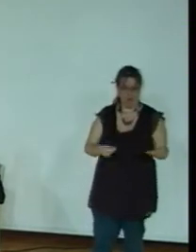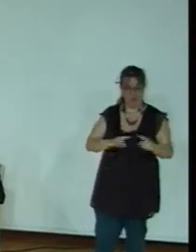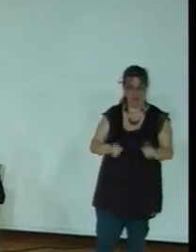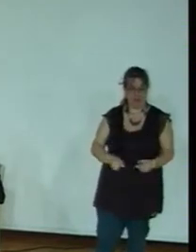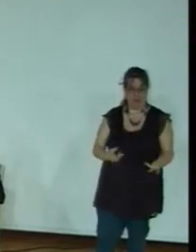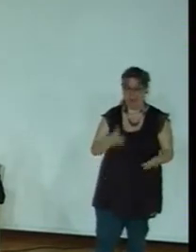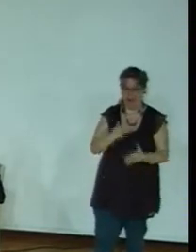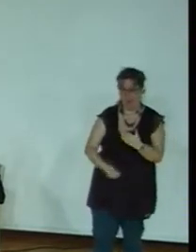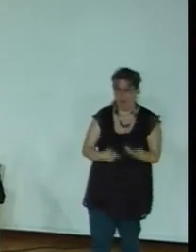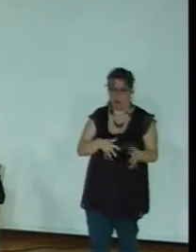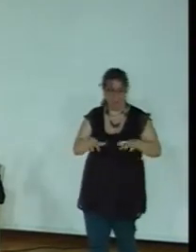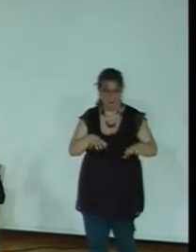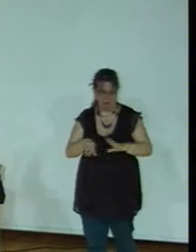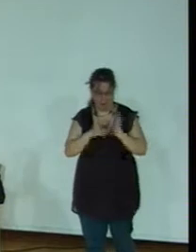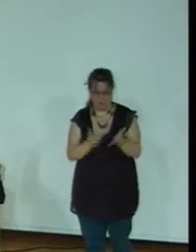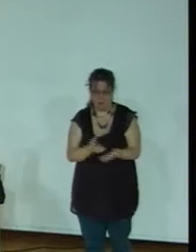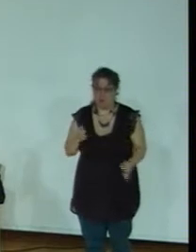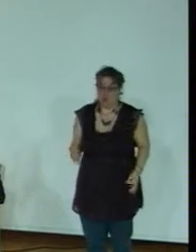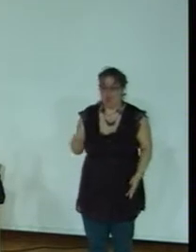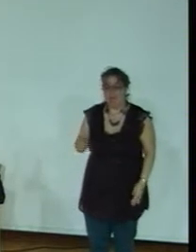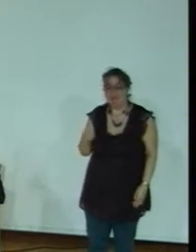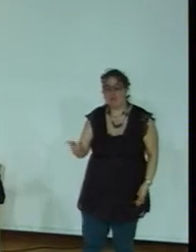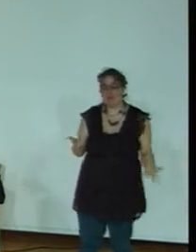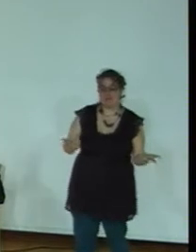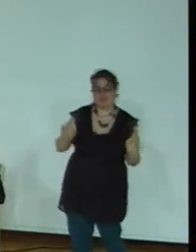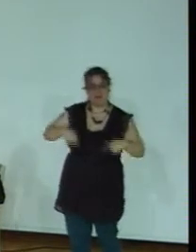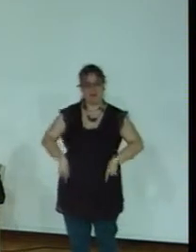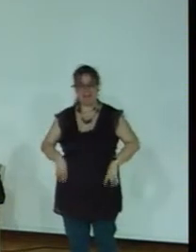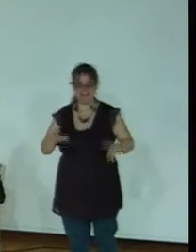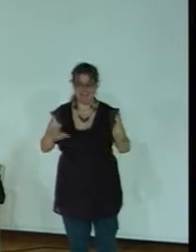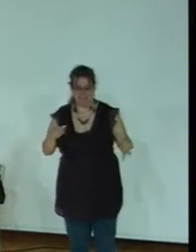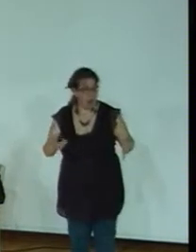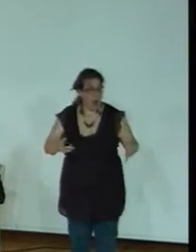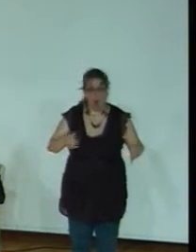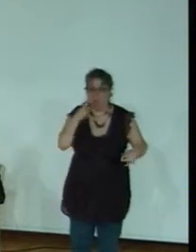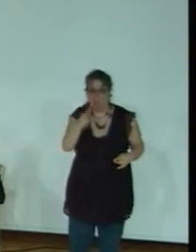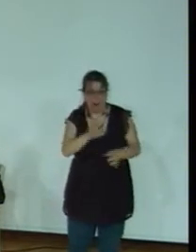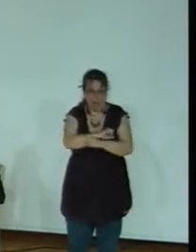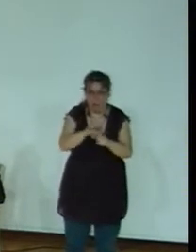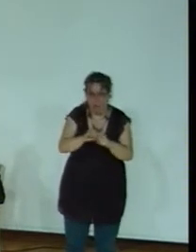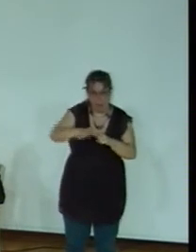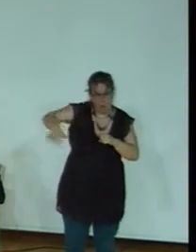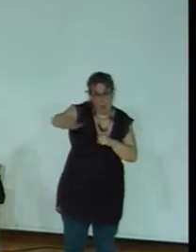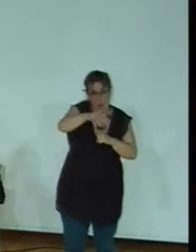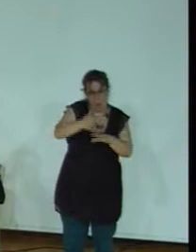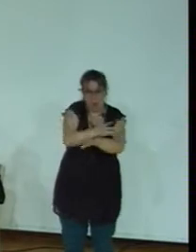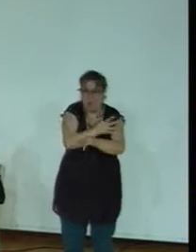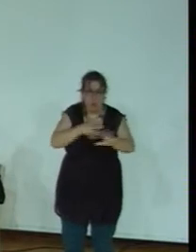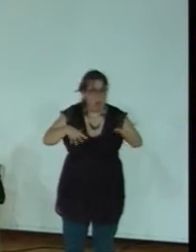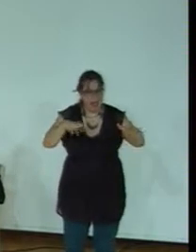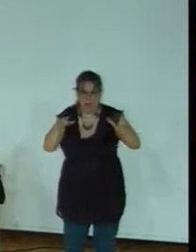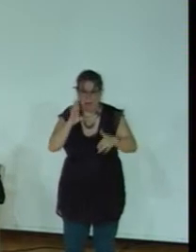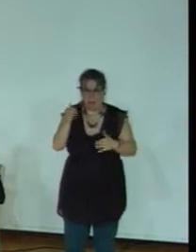voter une loi, surtout suite à un attentat dans l'émotion, que de dégager des moyens pour le travail concret des enquêteurs sur le terrain.